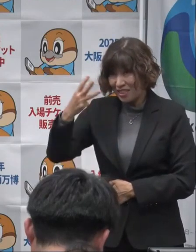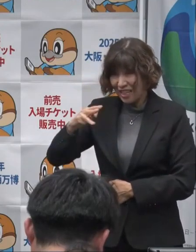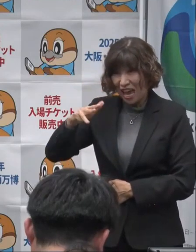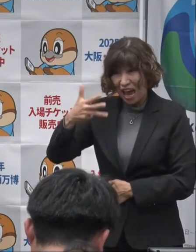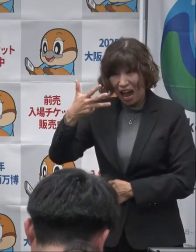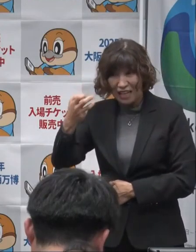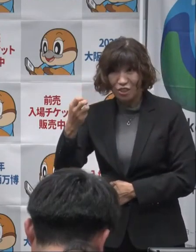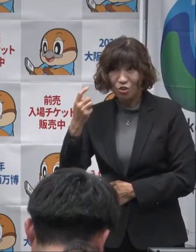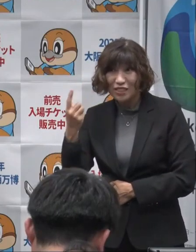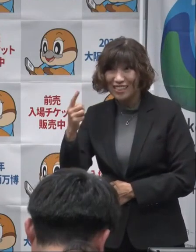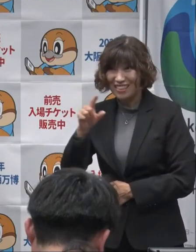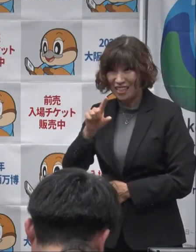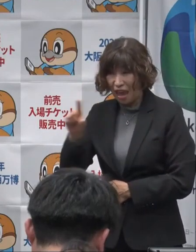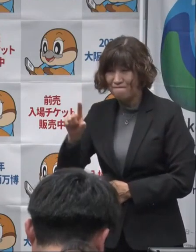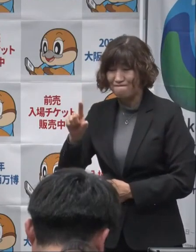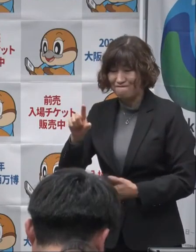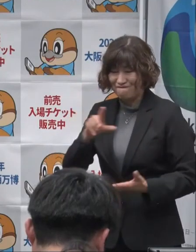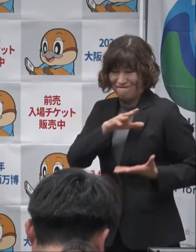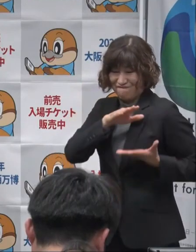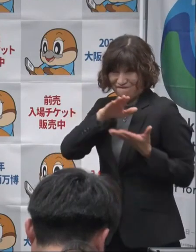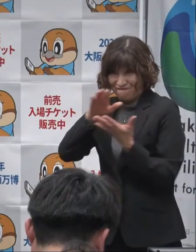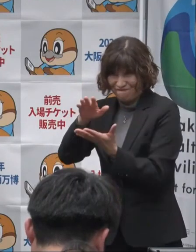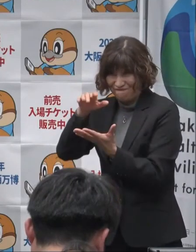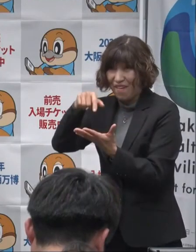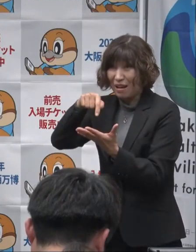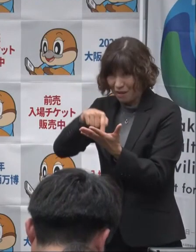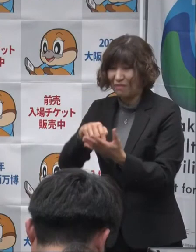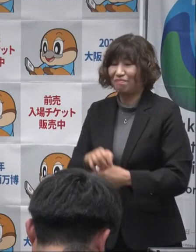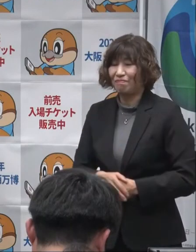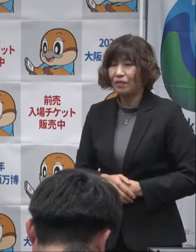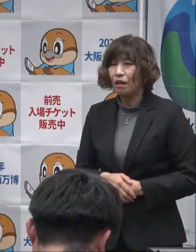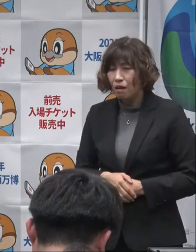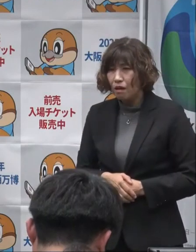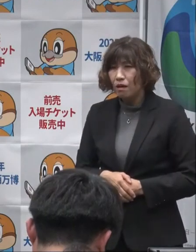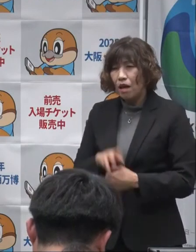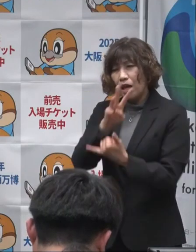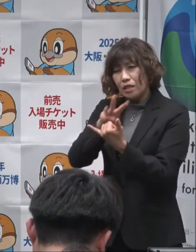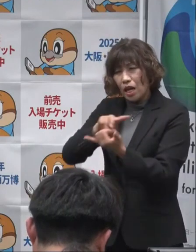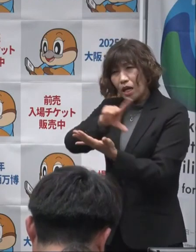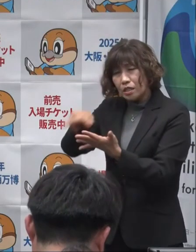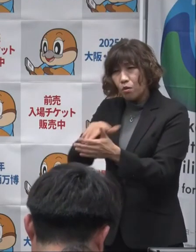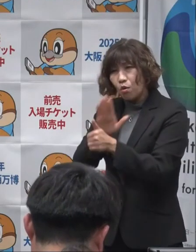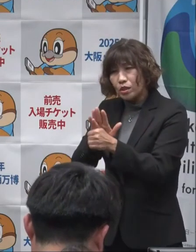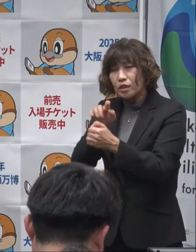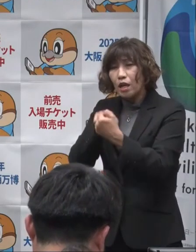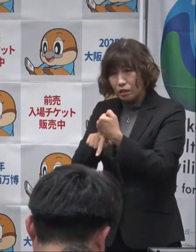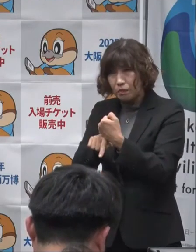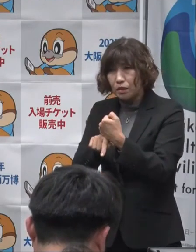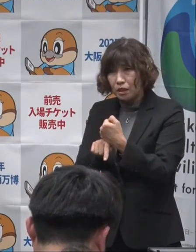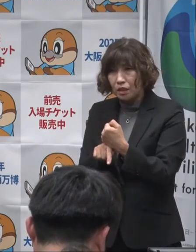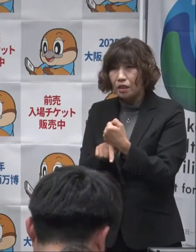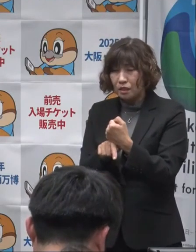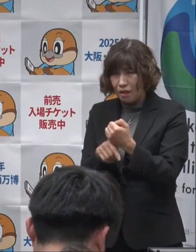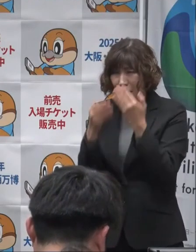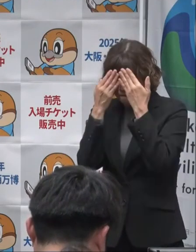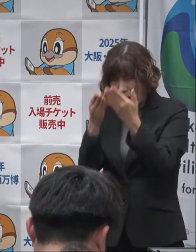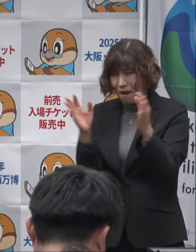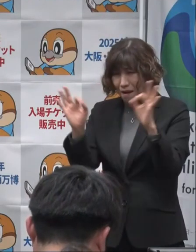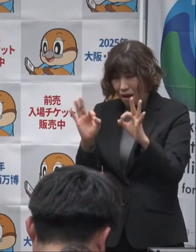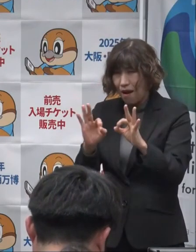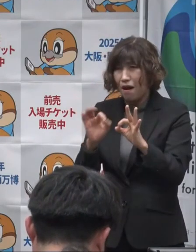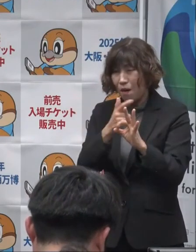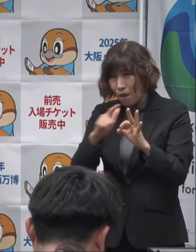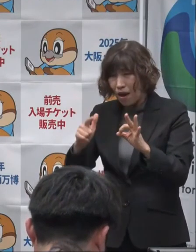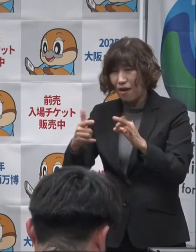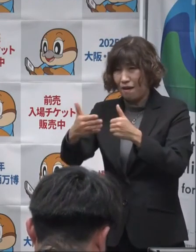8,408,081円になっています。これまでこの被災地支援ということで義援金をですね